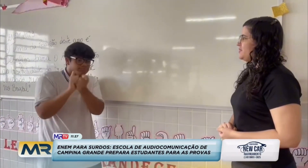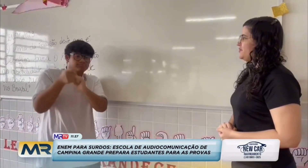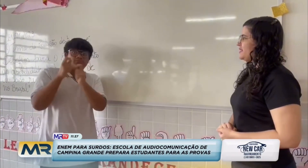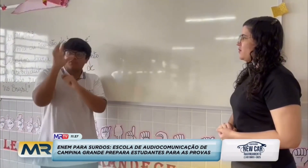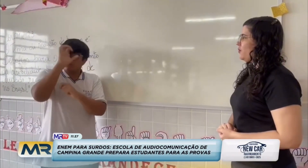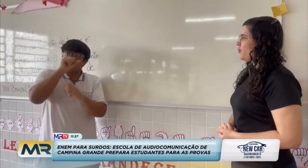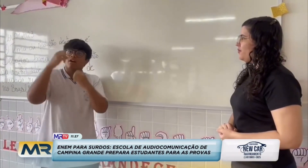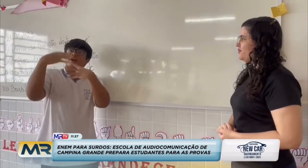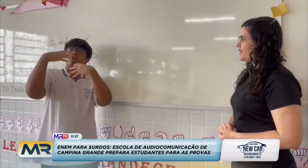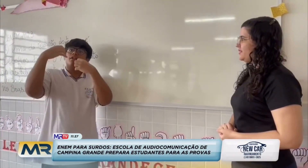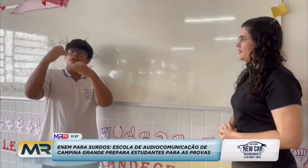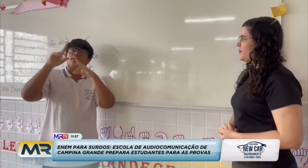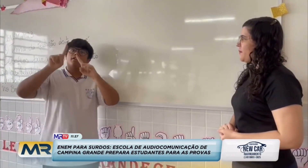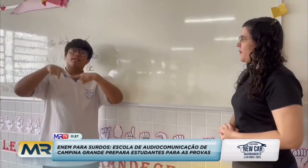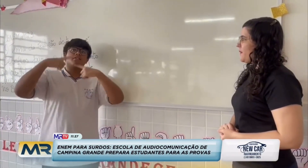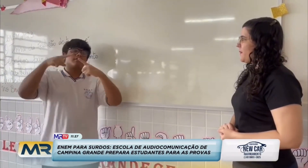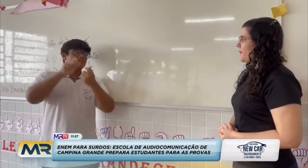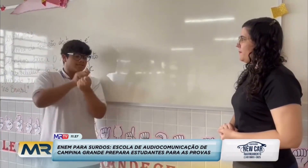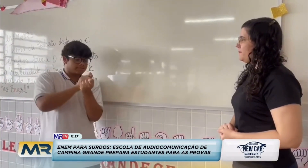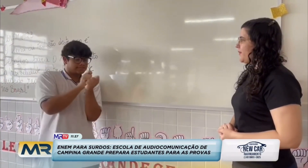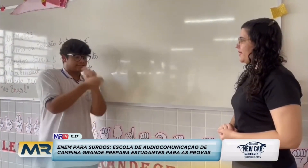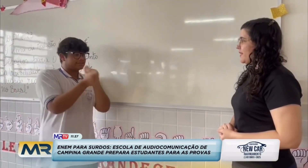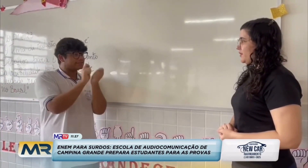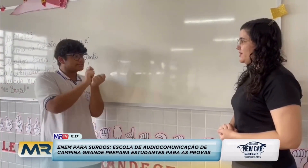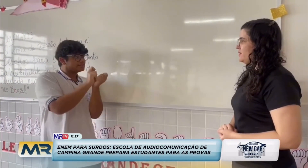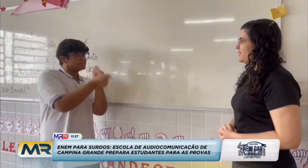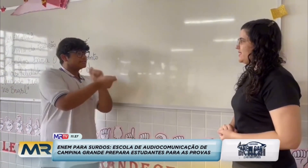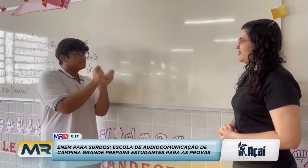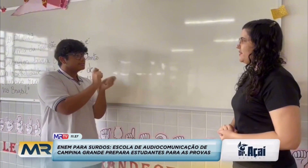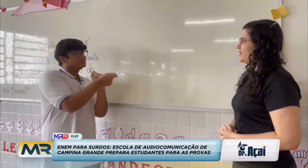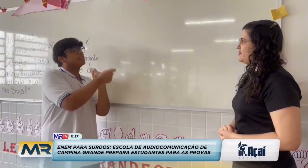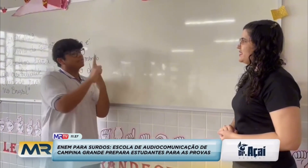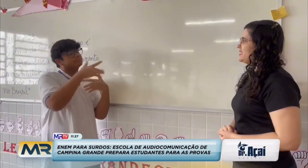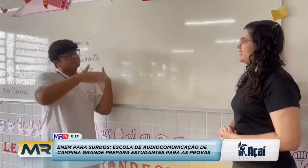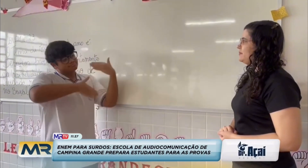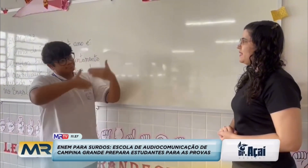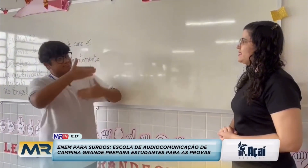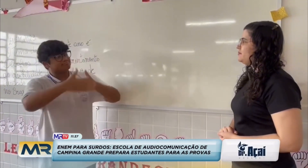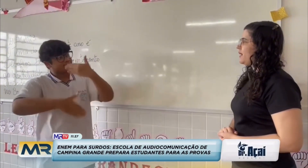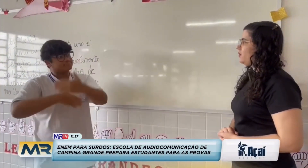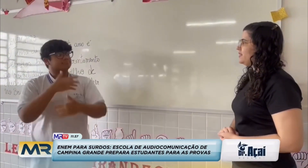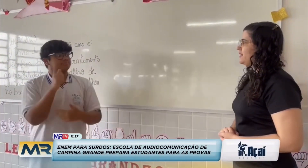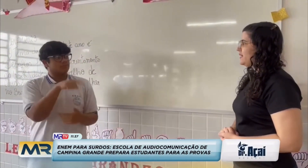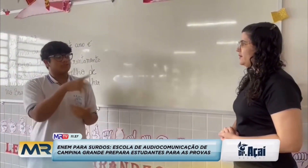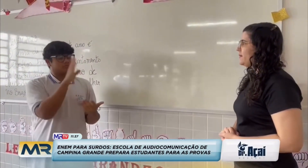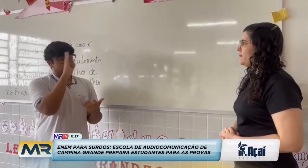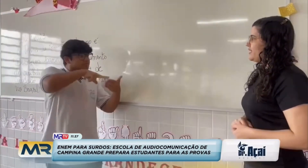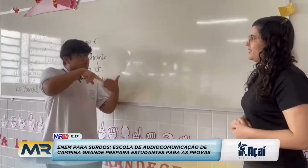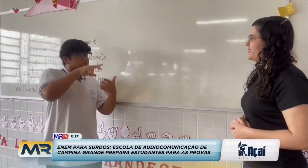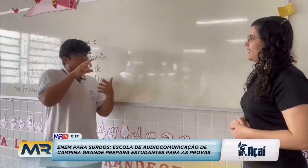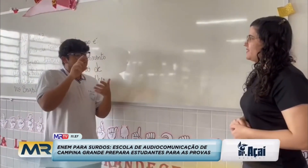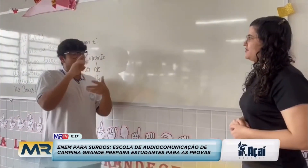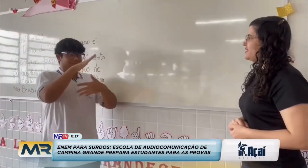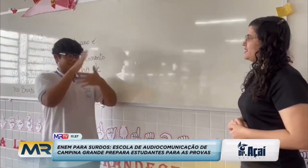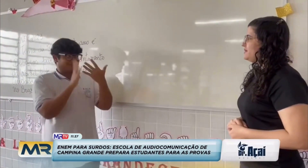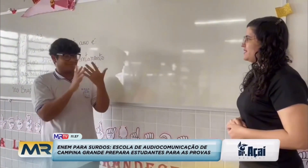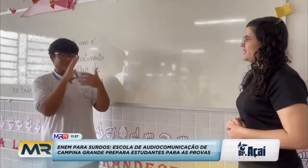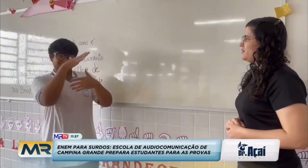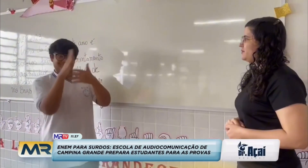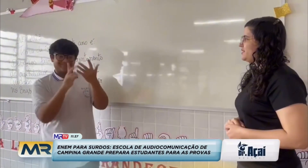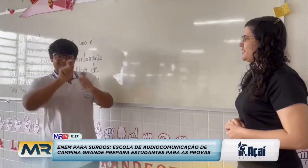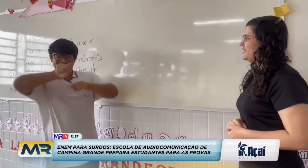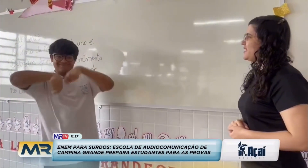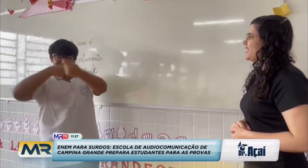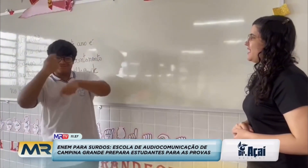é difícil fazer como ouvinte. Porque para nós é um desafio, né, fazer essa adaptação para outra língua. Eu chegava em casa, eu fazia